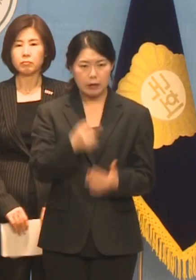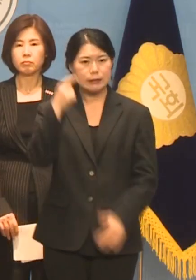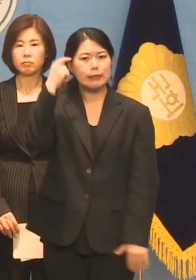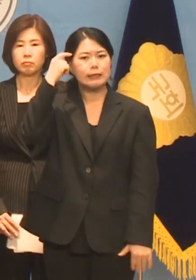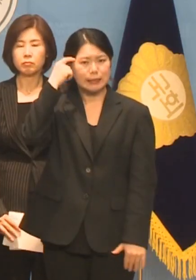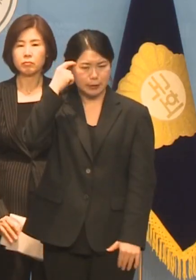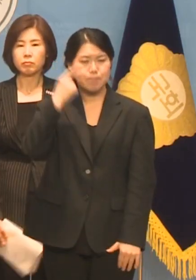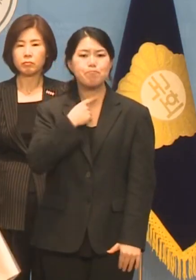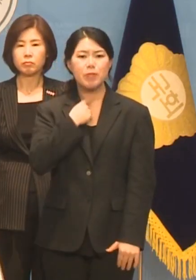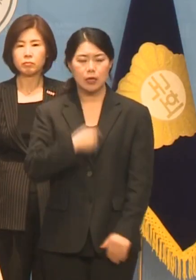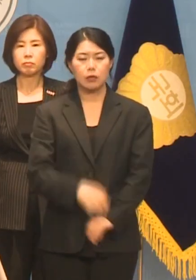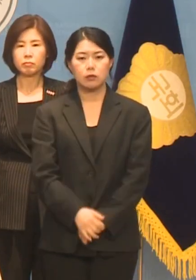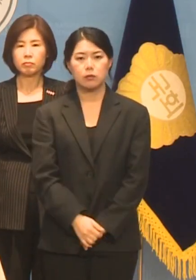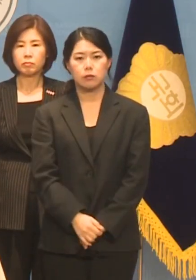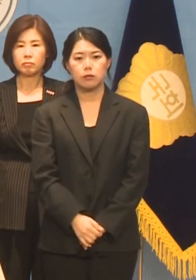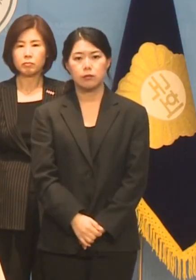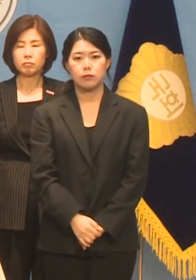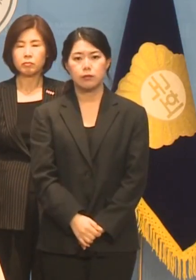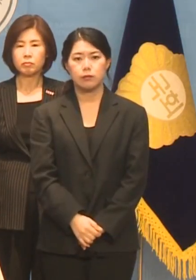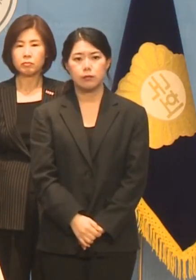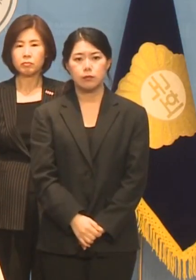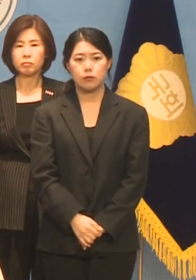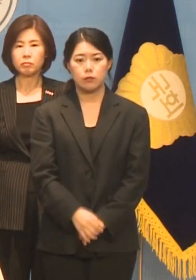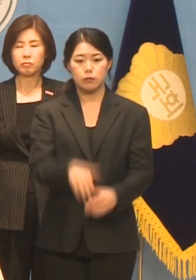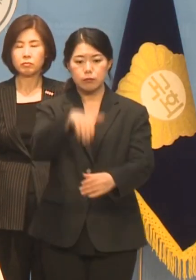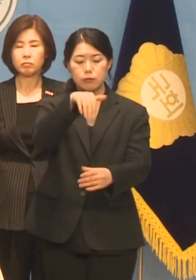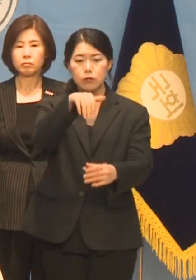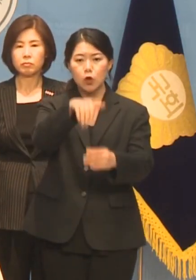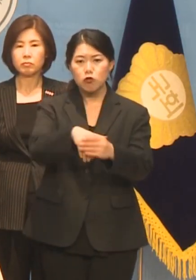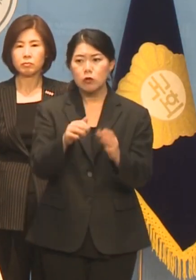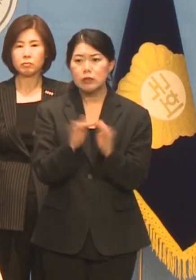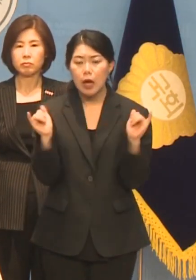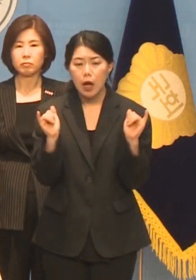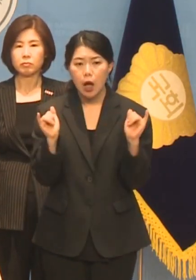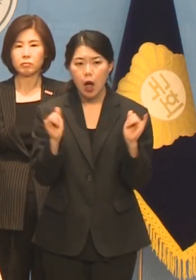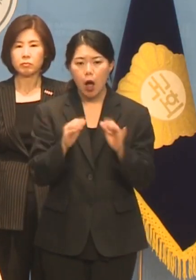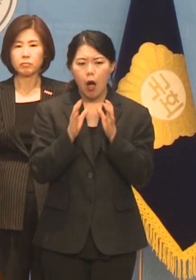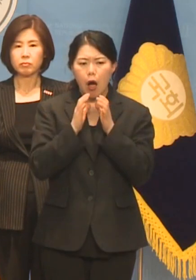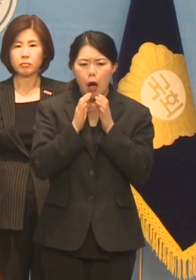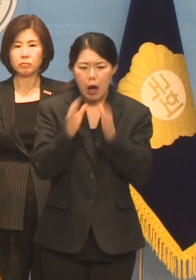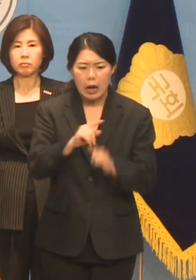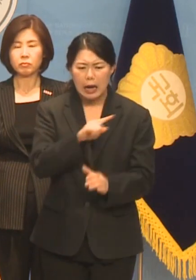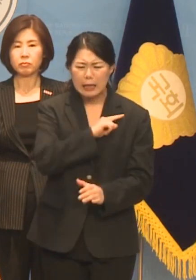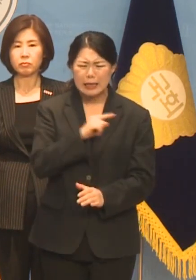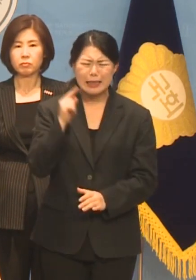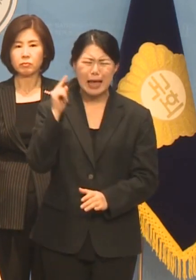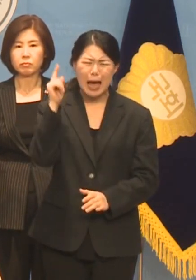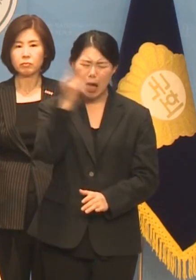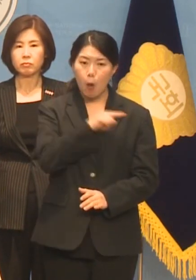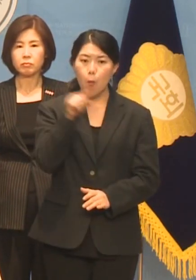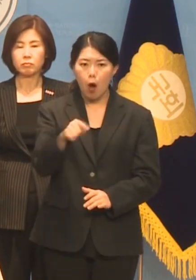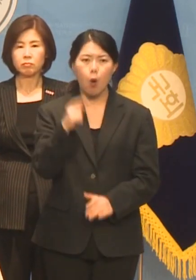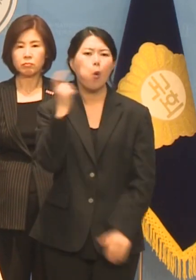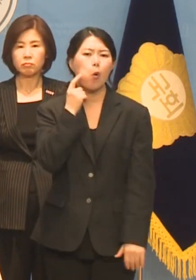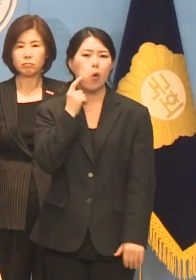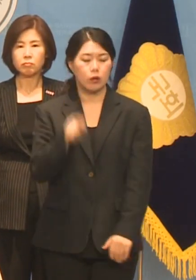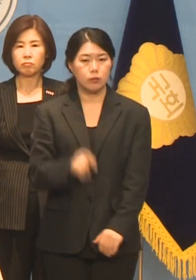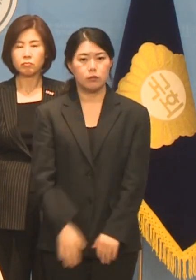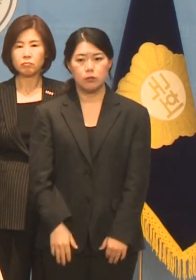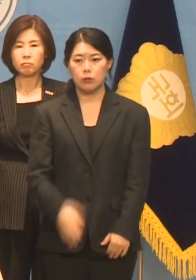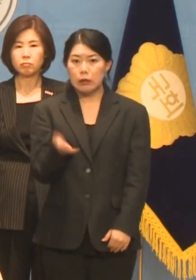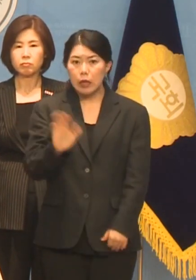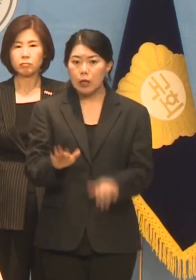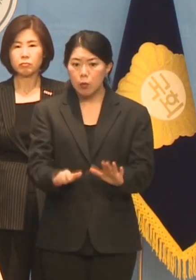덕목으로 보아온 것입니다. 유권자를 속이는 가장 나쁜 행위였던 것입니다. 이번